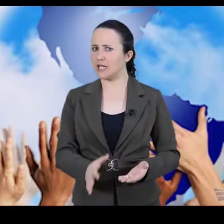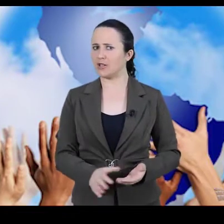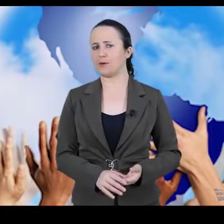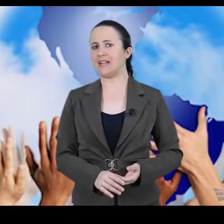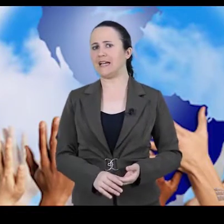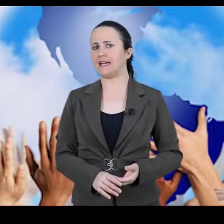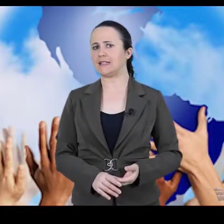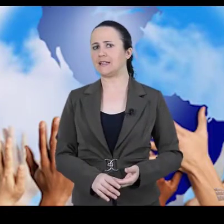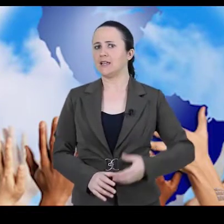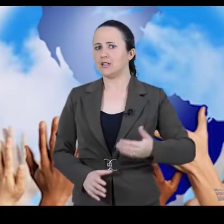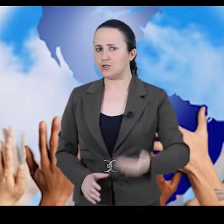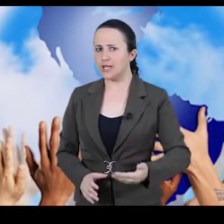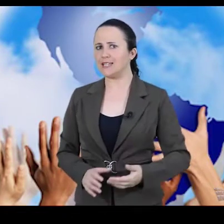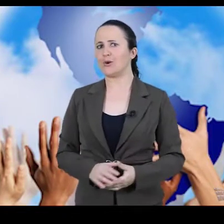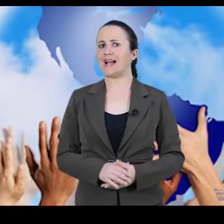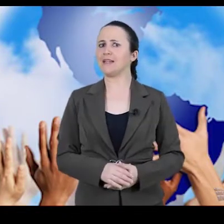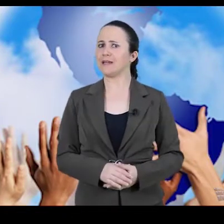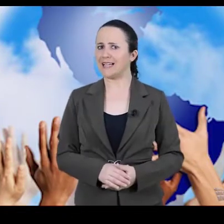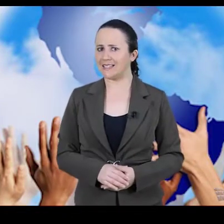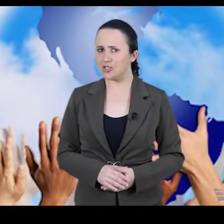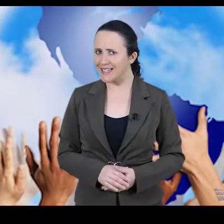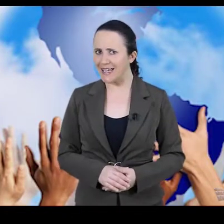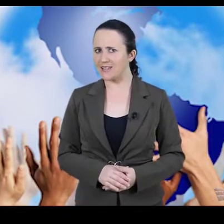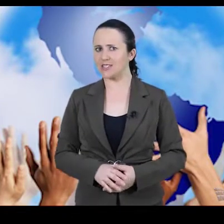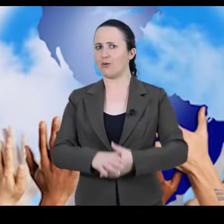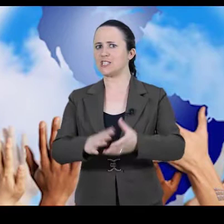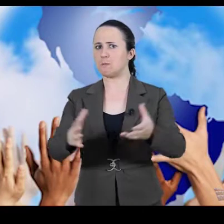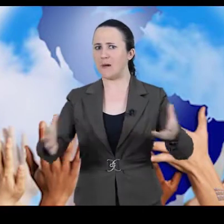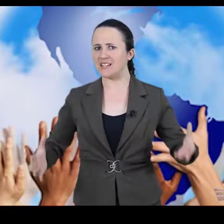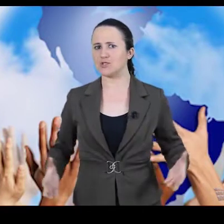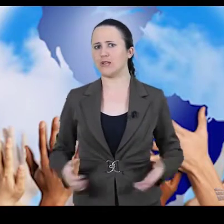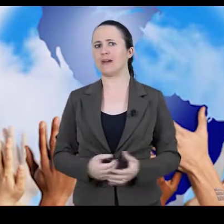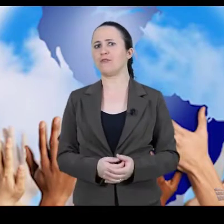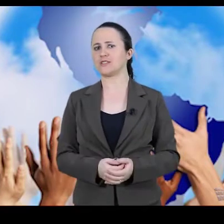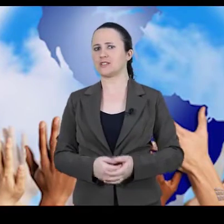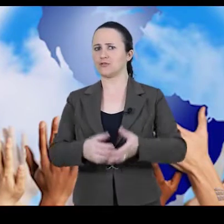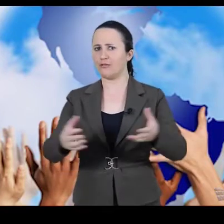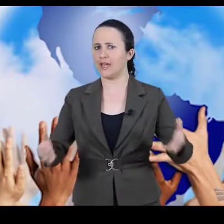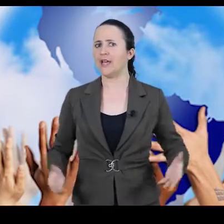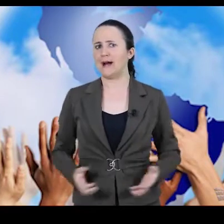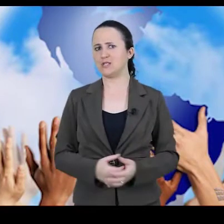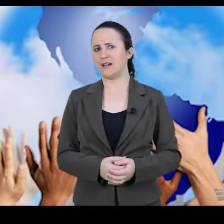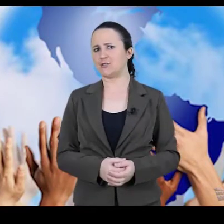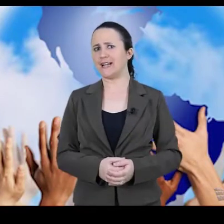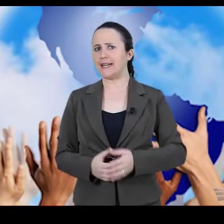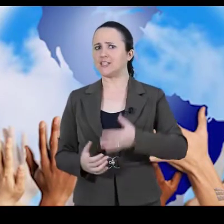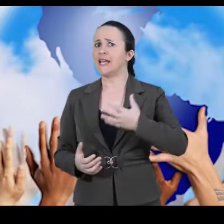direito à propriedade, do direito à liberdade de crença, ao espaço da manifestação de fé, ao espaço da crença,